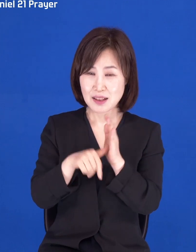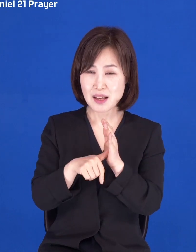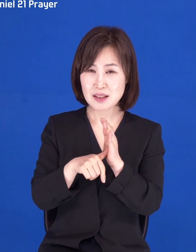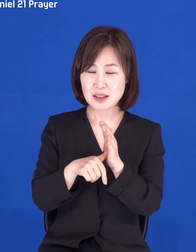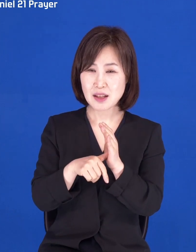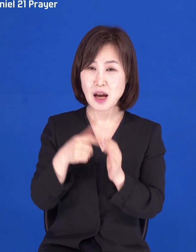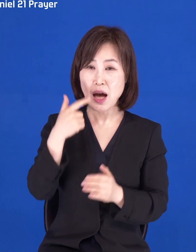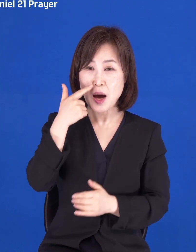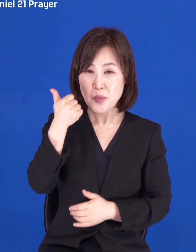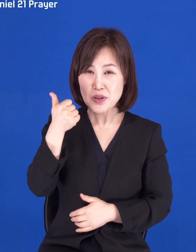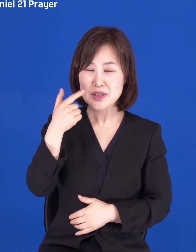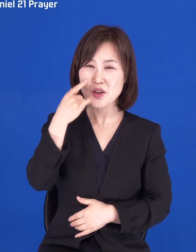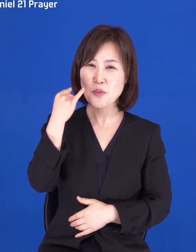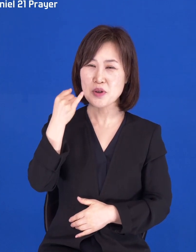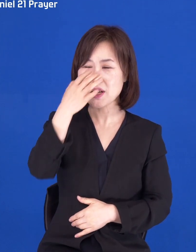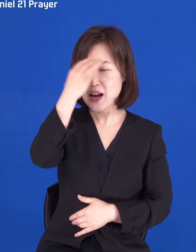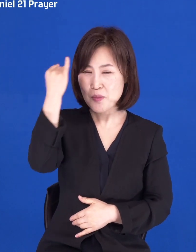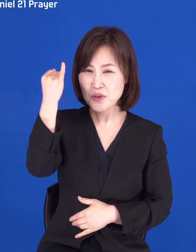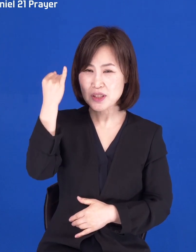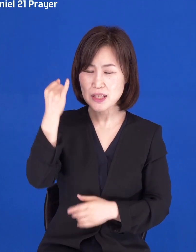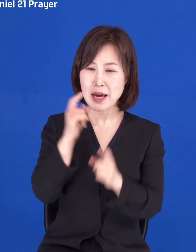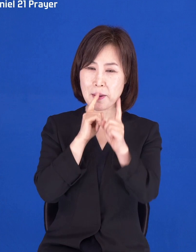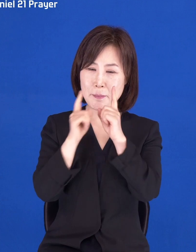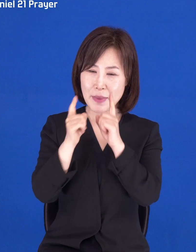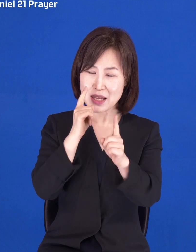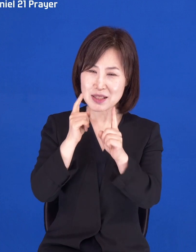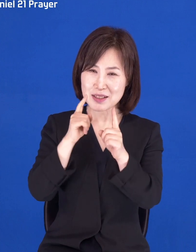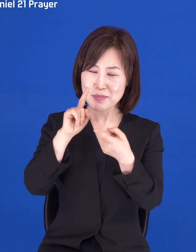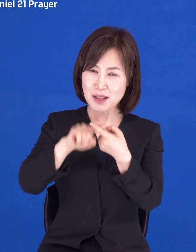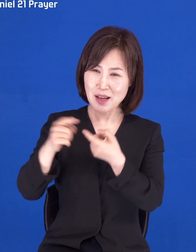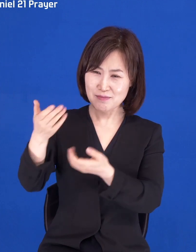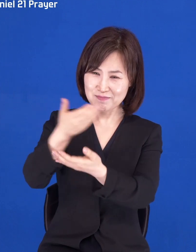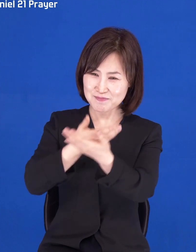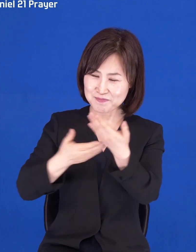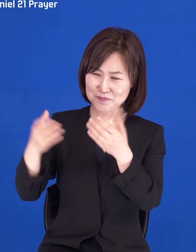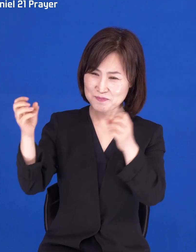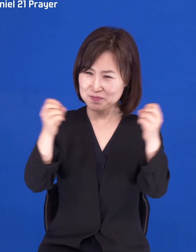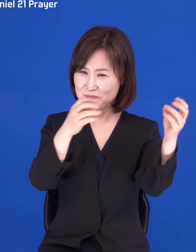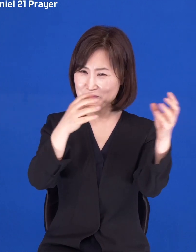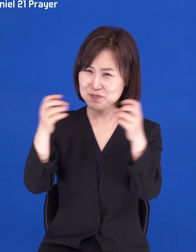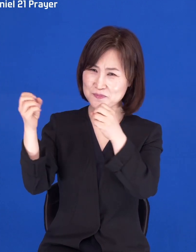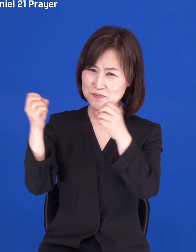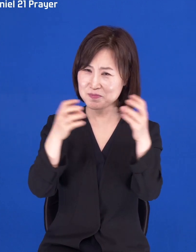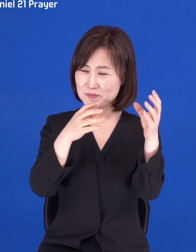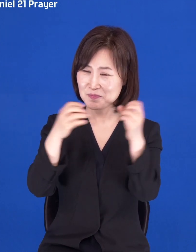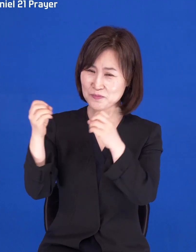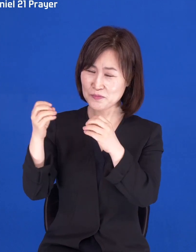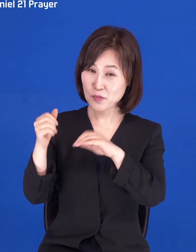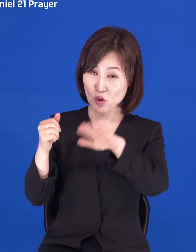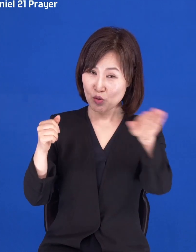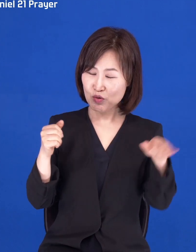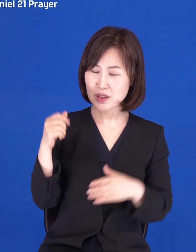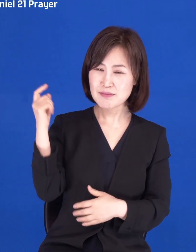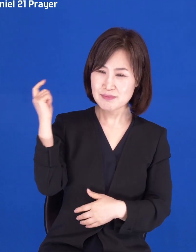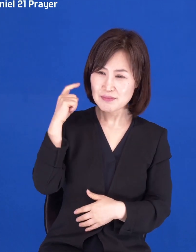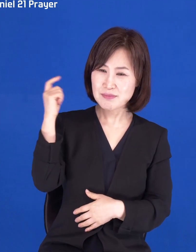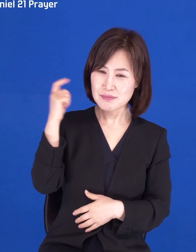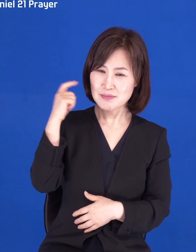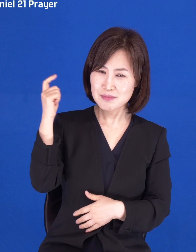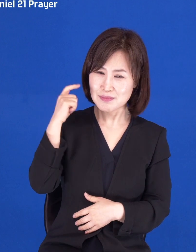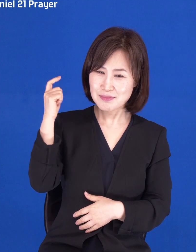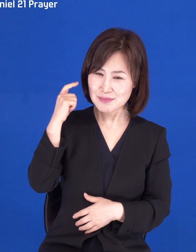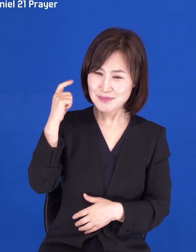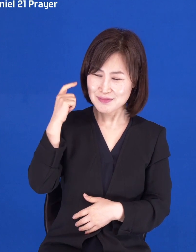시간이었습니다. 어른들이 말씀을 나눌 때 그 속에서 저희는 말씀을 들으면서 식사를